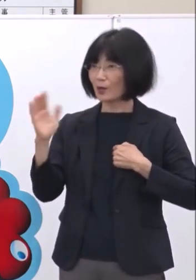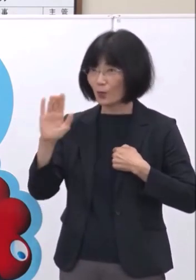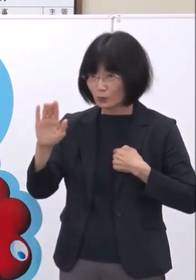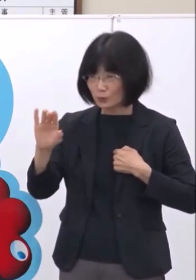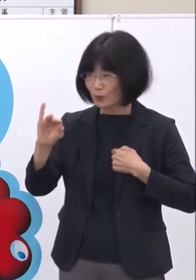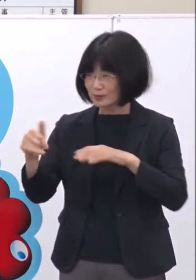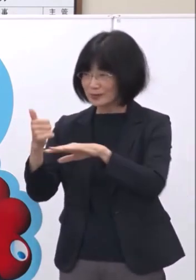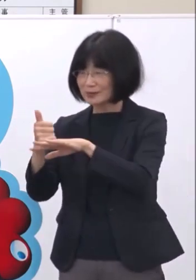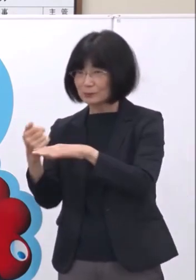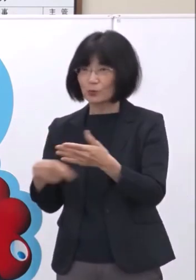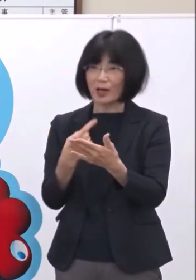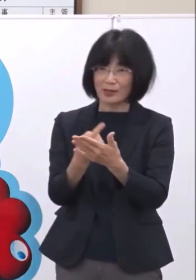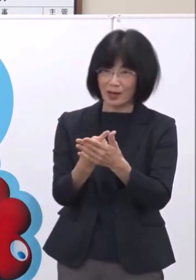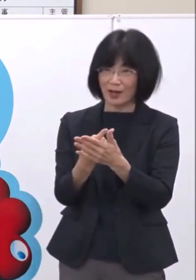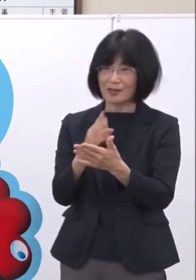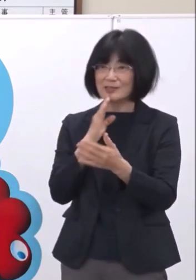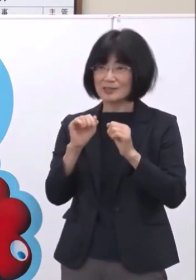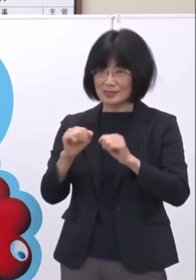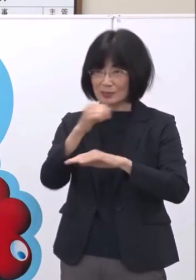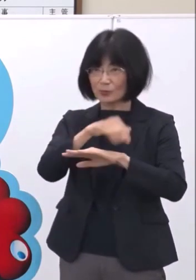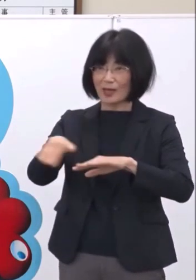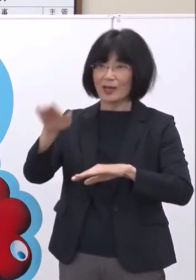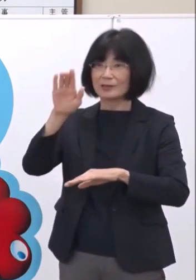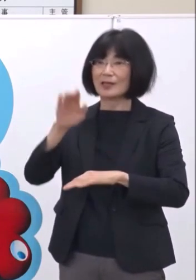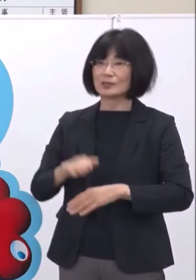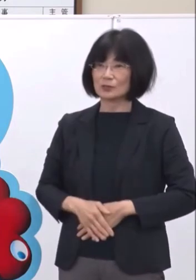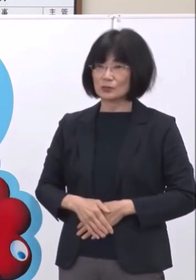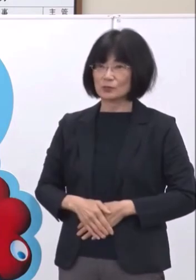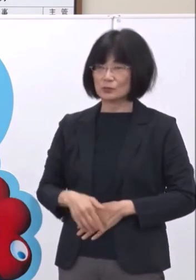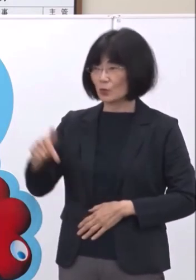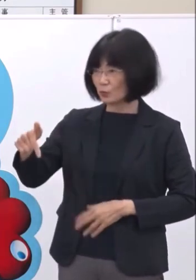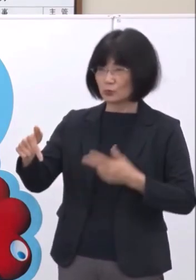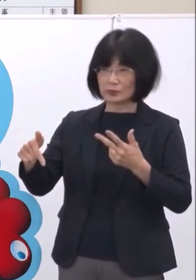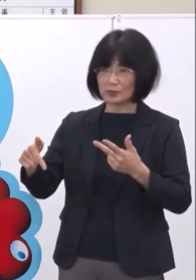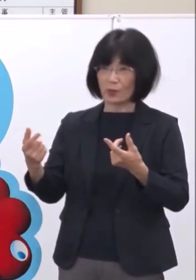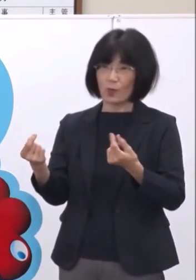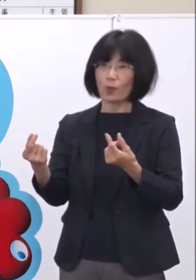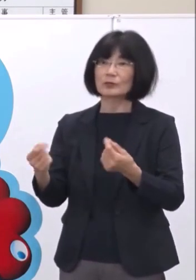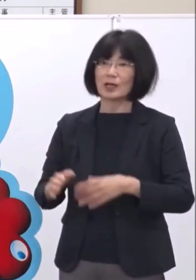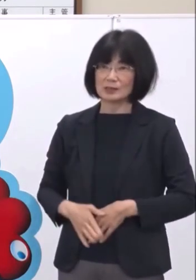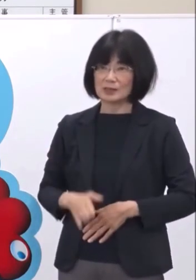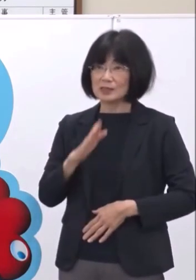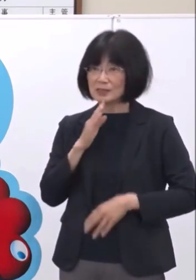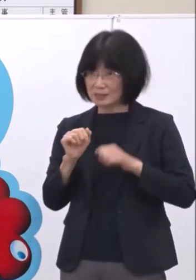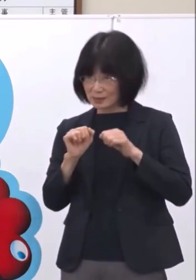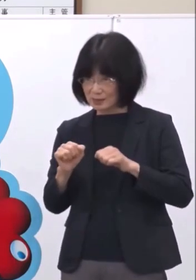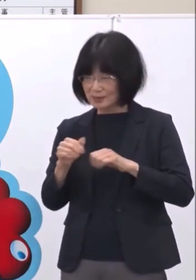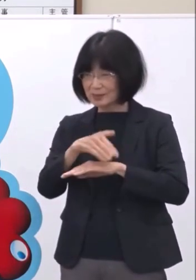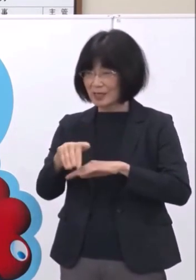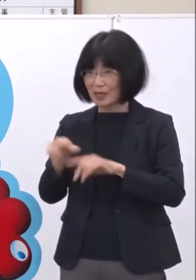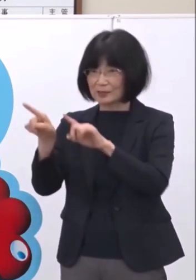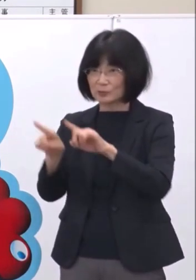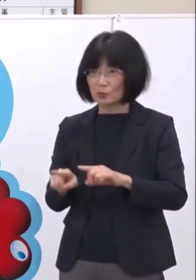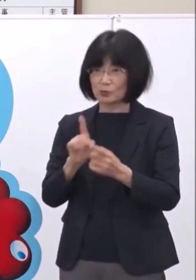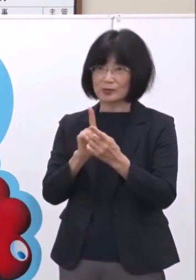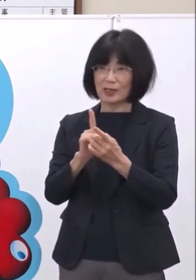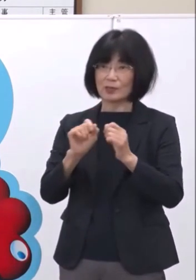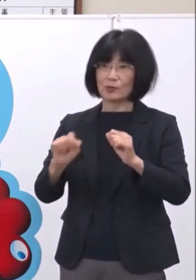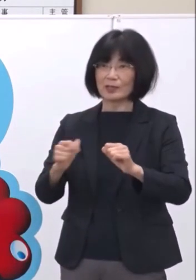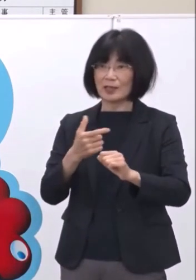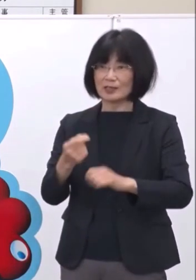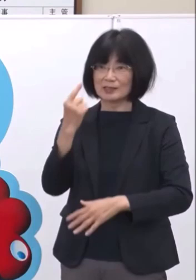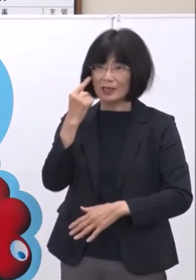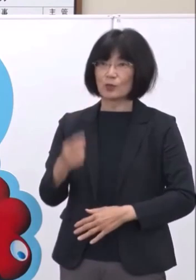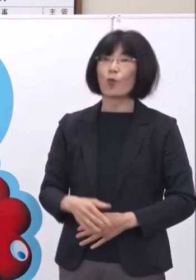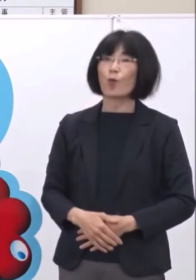て実施される予定ですので、これは府市としても実施計画に基づいて対応をしていきたいというふうに